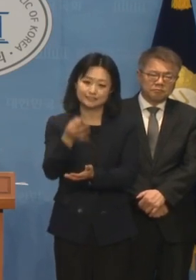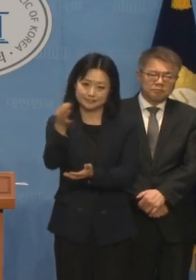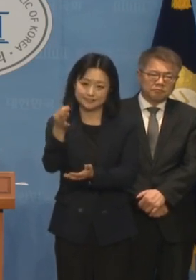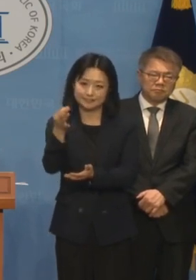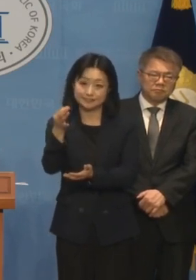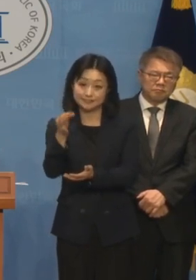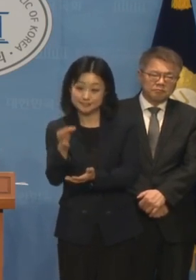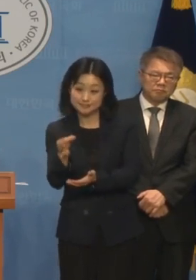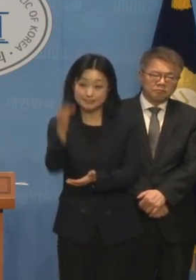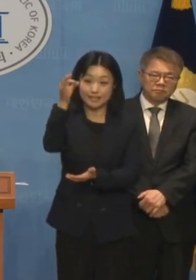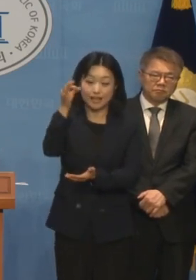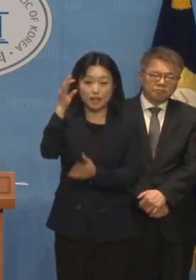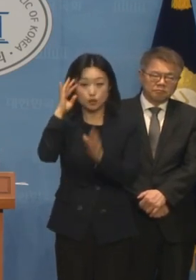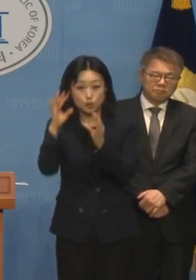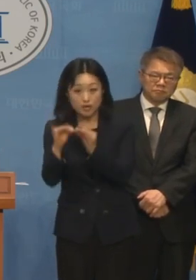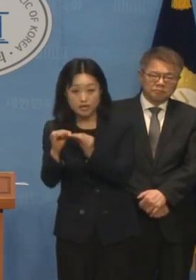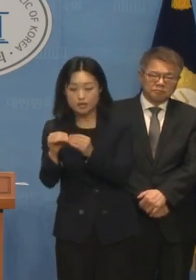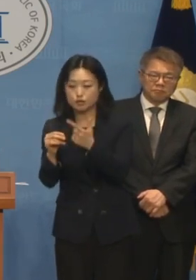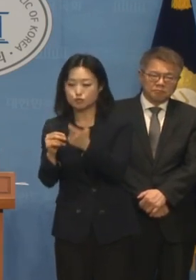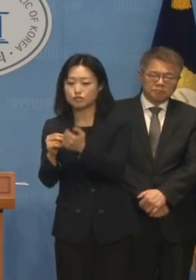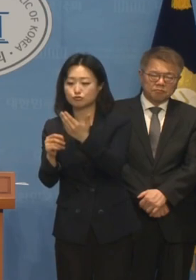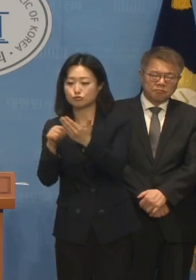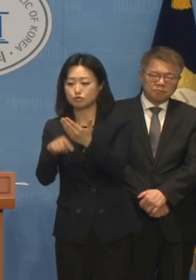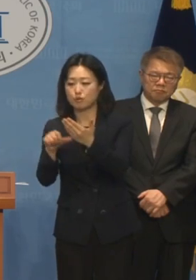동의하는 게 69.5%,